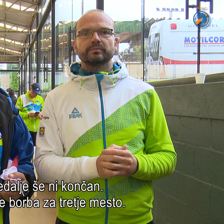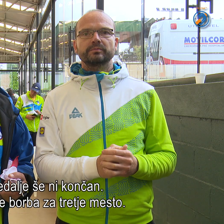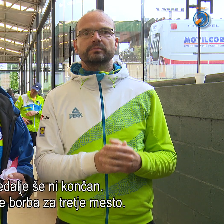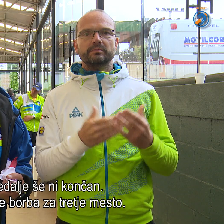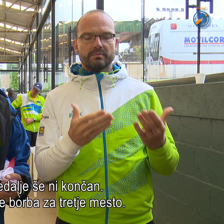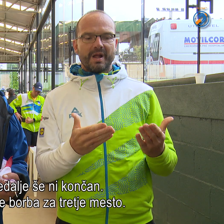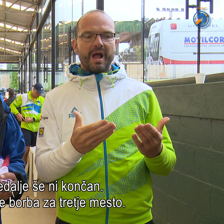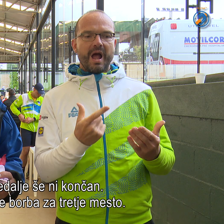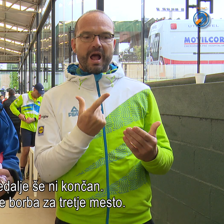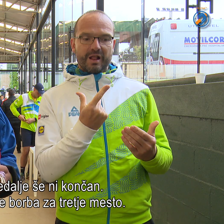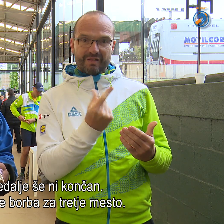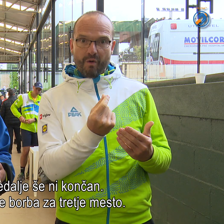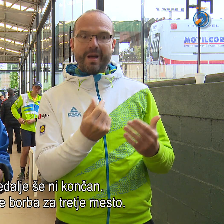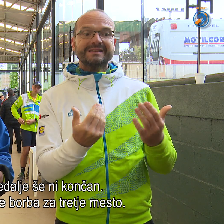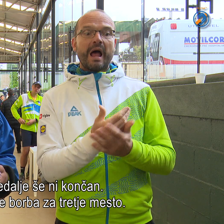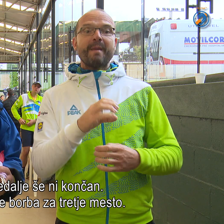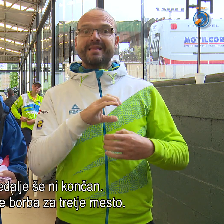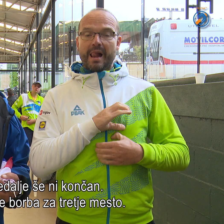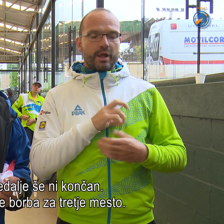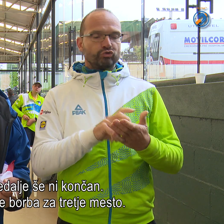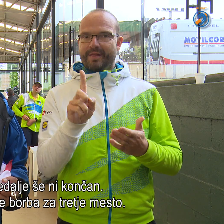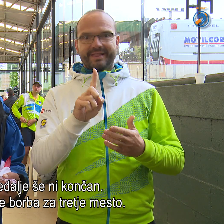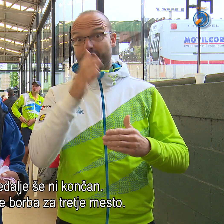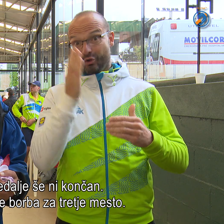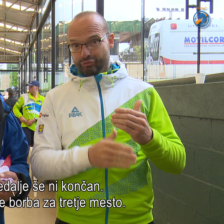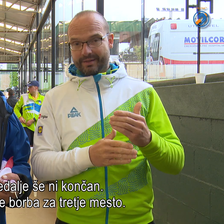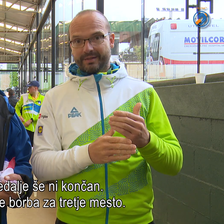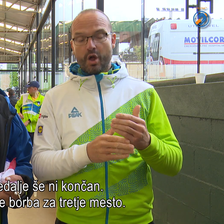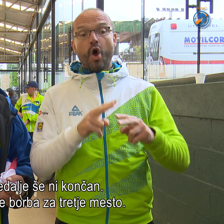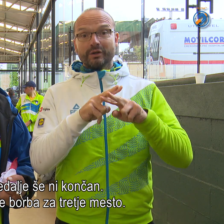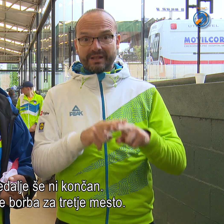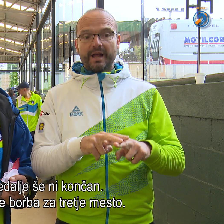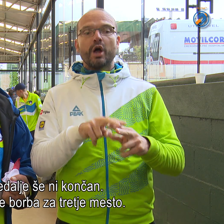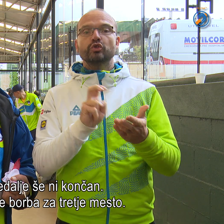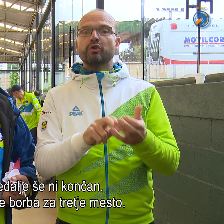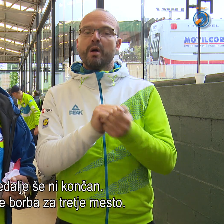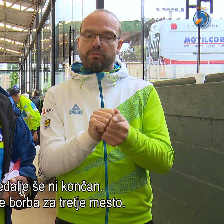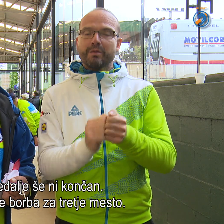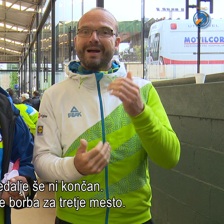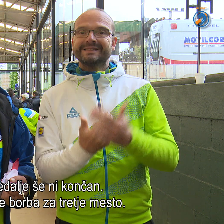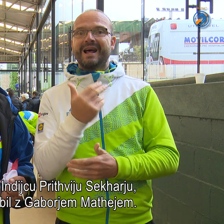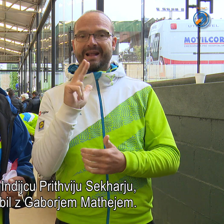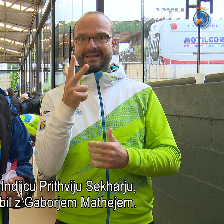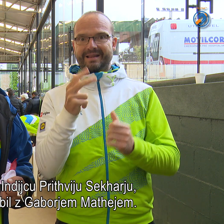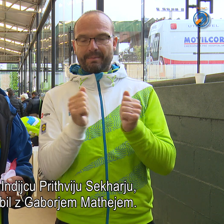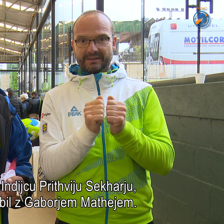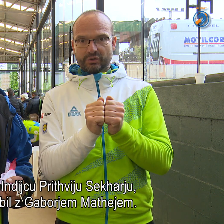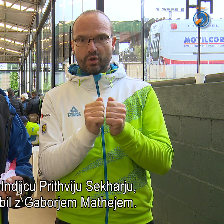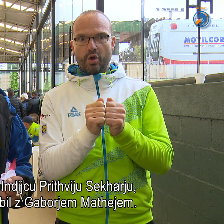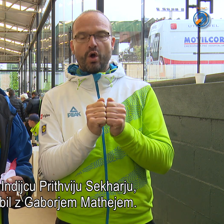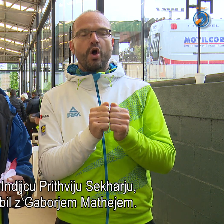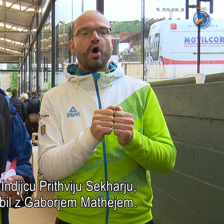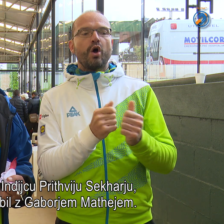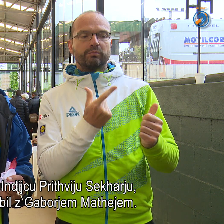Torej dvoboj za medalje še ni končan, ostaja nam še borba za tretje mesto. Dvoboj bo